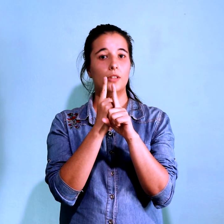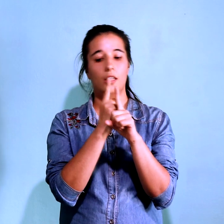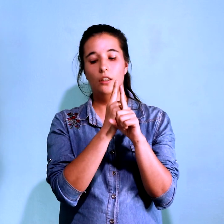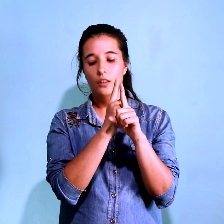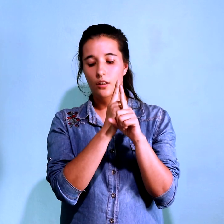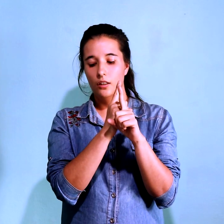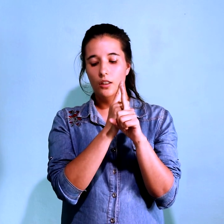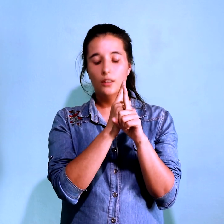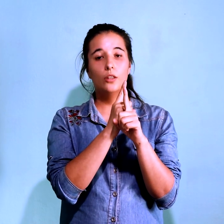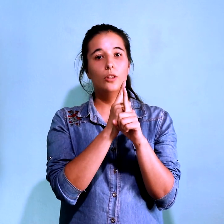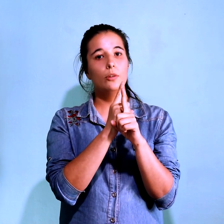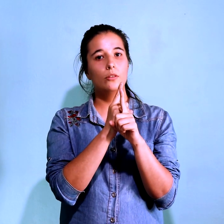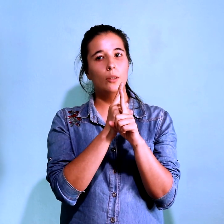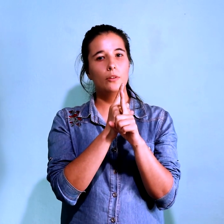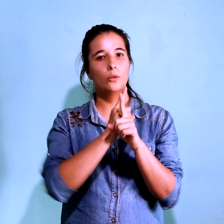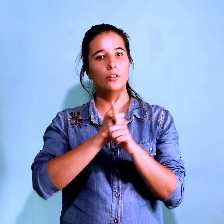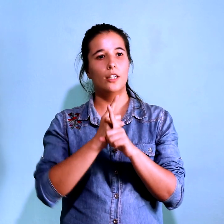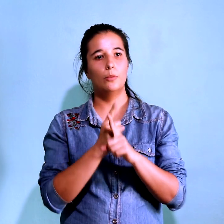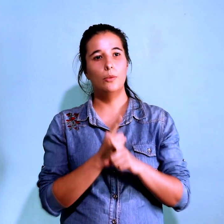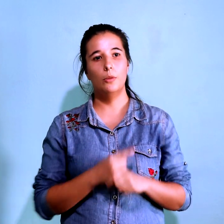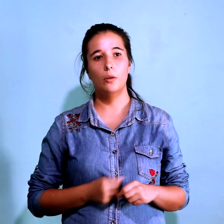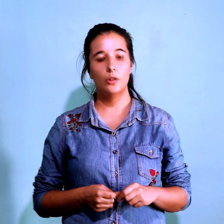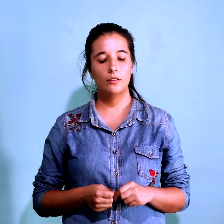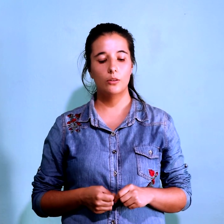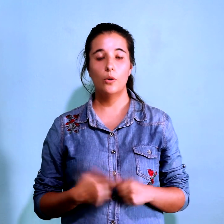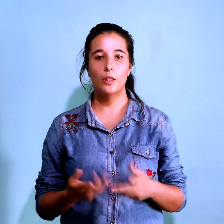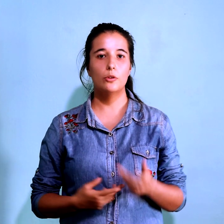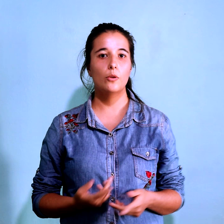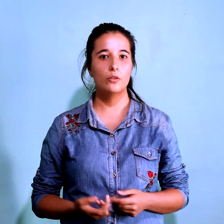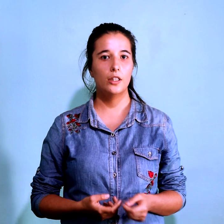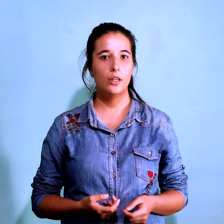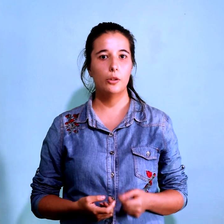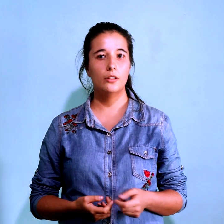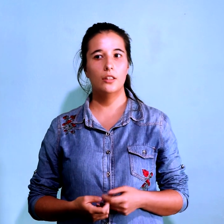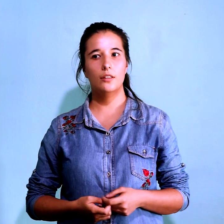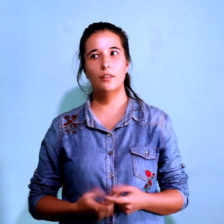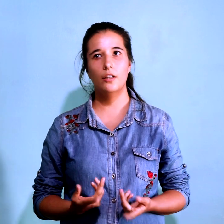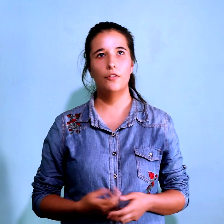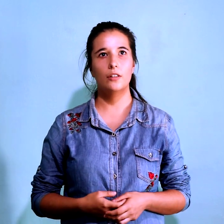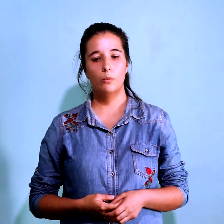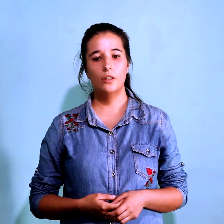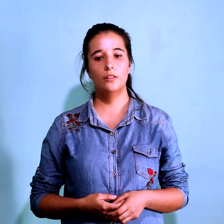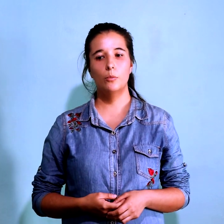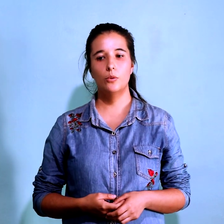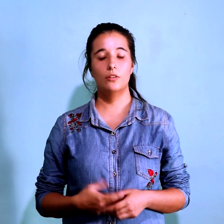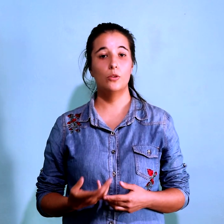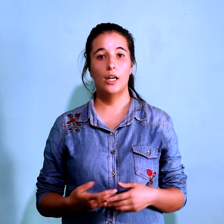encontrar. Então, Libras não dá para ser considerado uma mímica, porque senão qualquer pessoa conseguiria aprender e seria fácil. Por exemplo, o sinal de